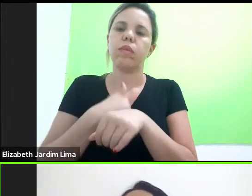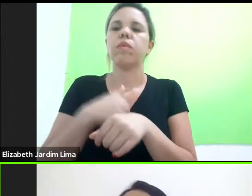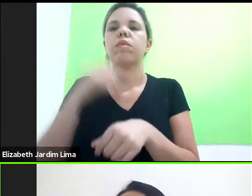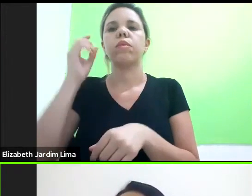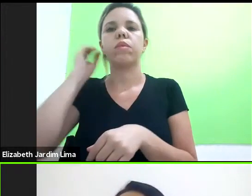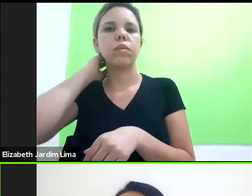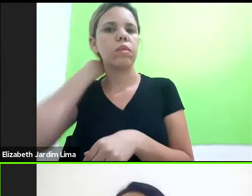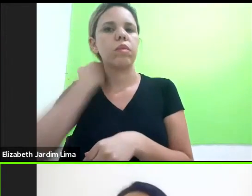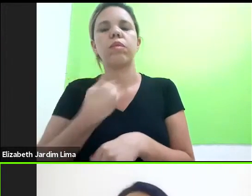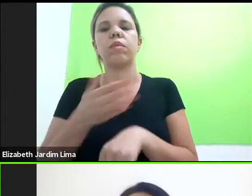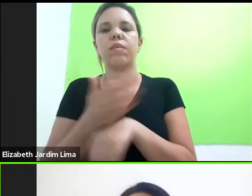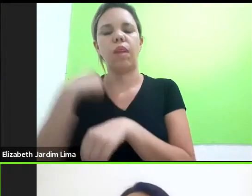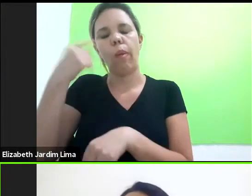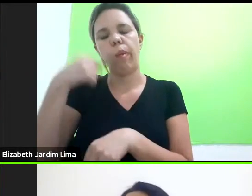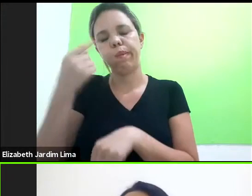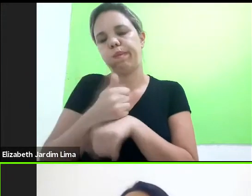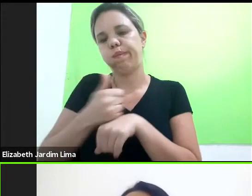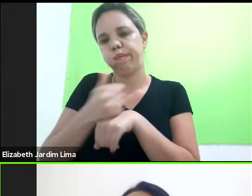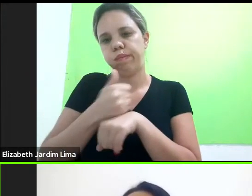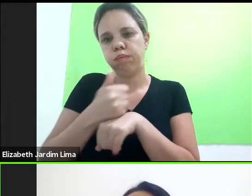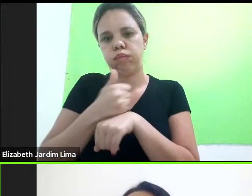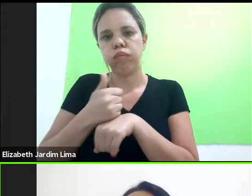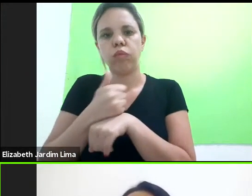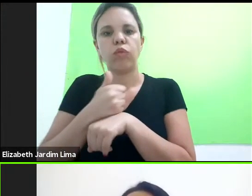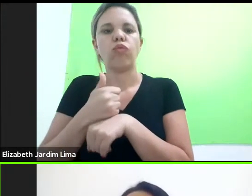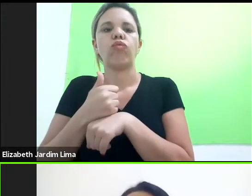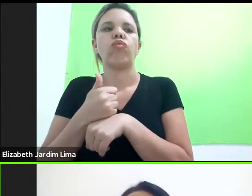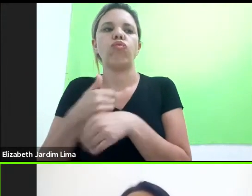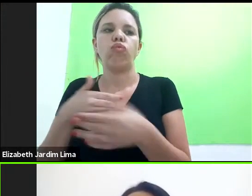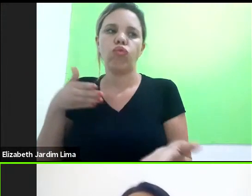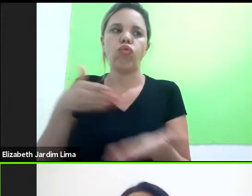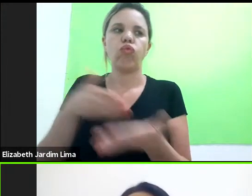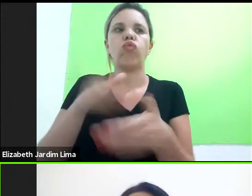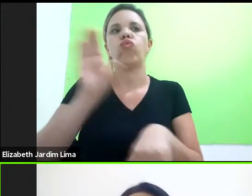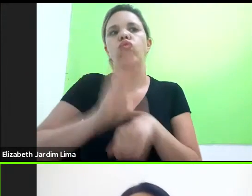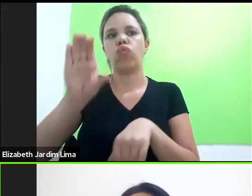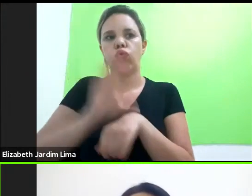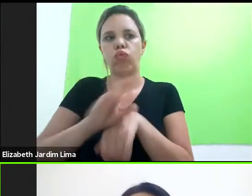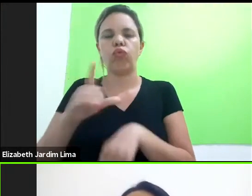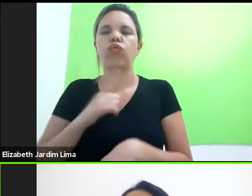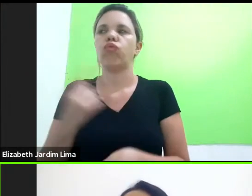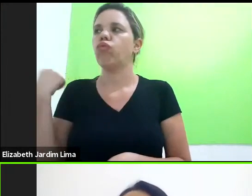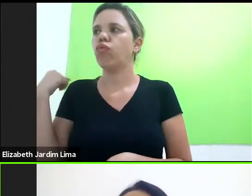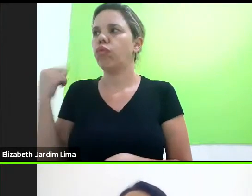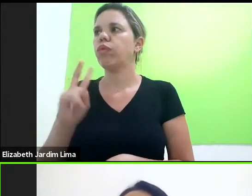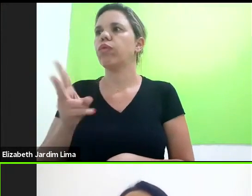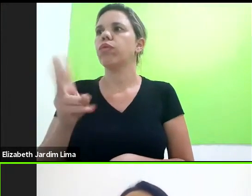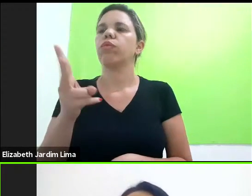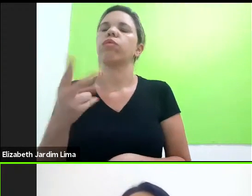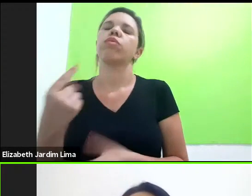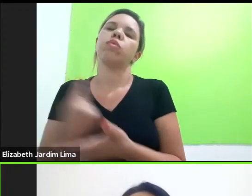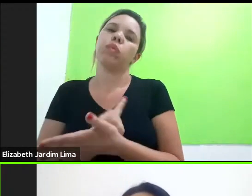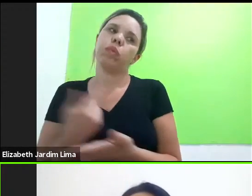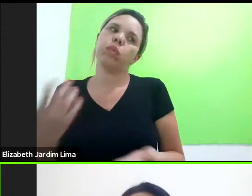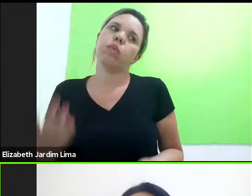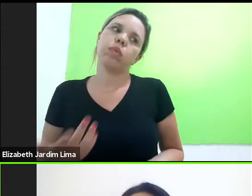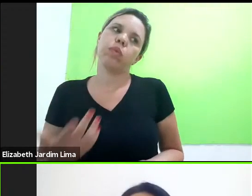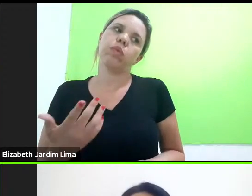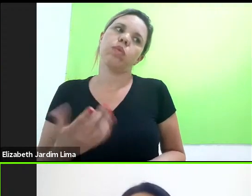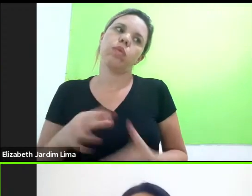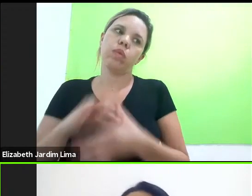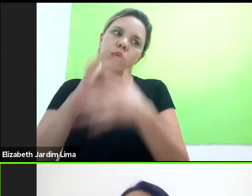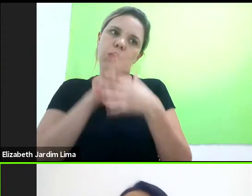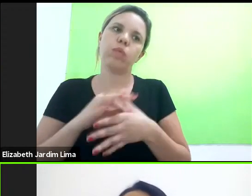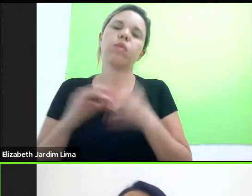ser advogada, né? Mesmo diante das limitações do curso do ensino que eu tive, a gente sempre é consultado, né, pelas lideranças, por aqueles